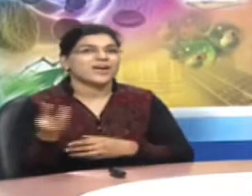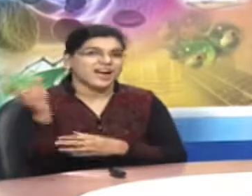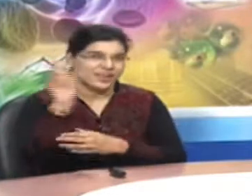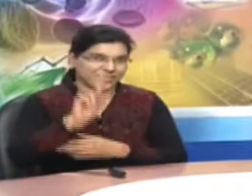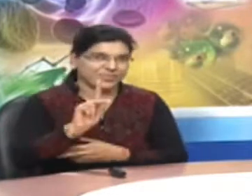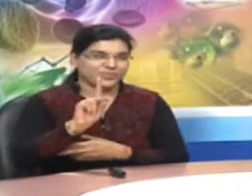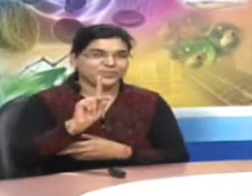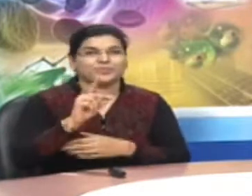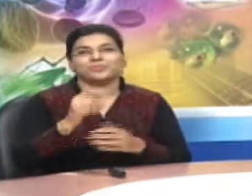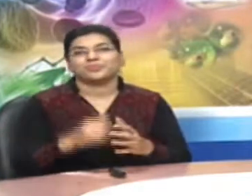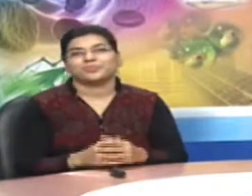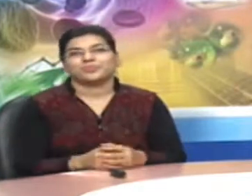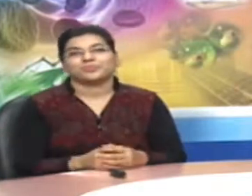Welcome back.